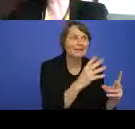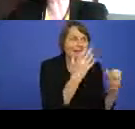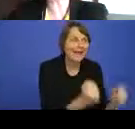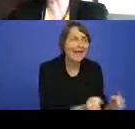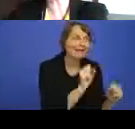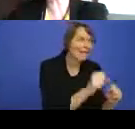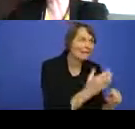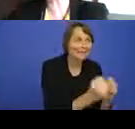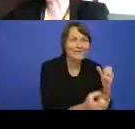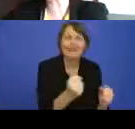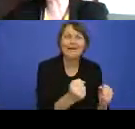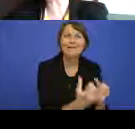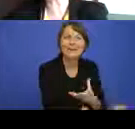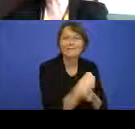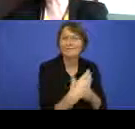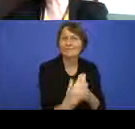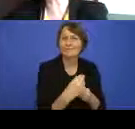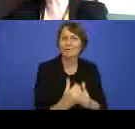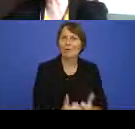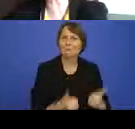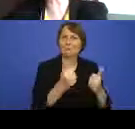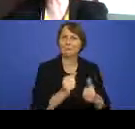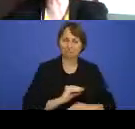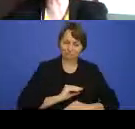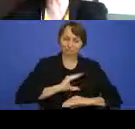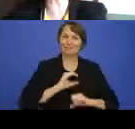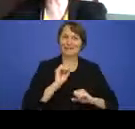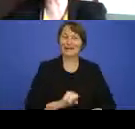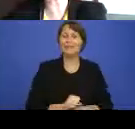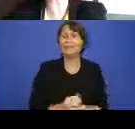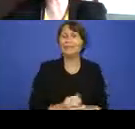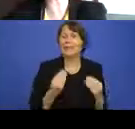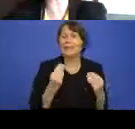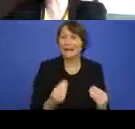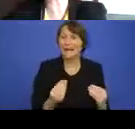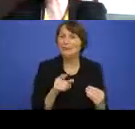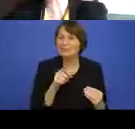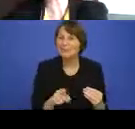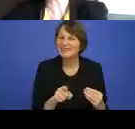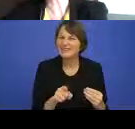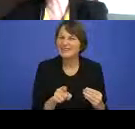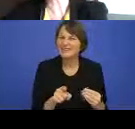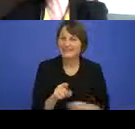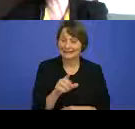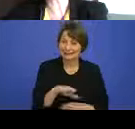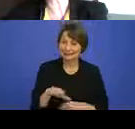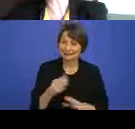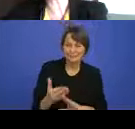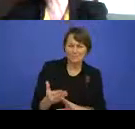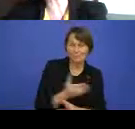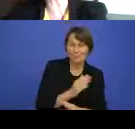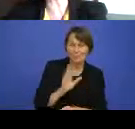chacun a un potentiel qui doit être respecté. Et pour cela, la petite enfance est une étape clé de ce